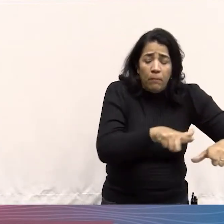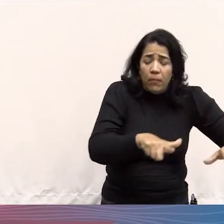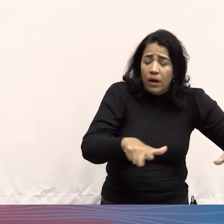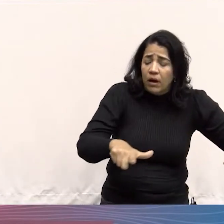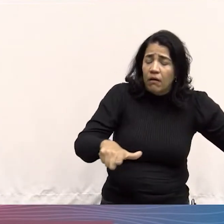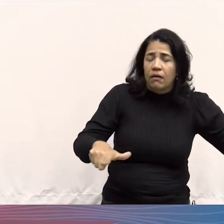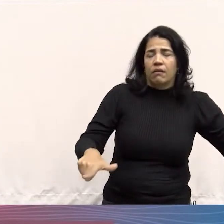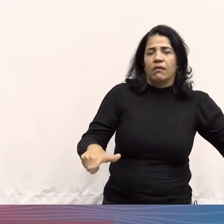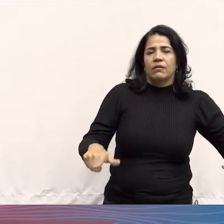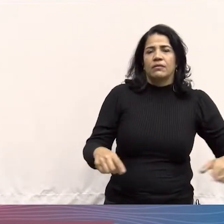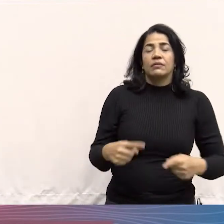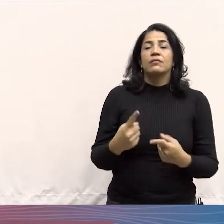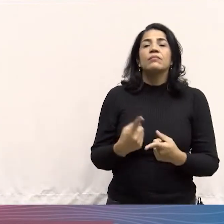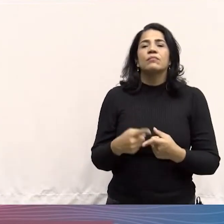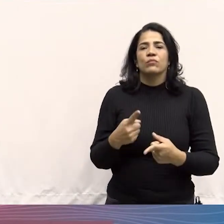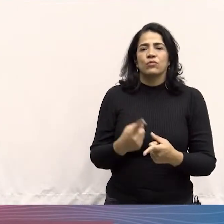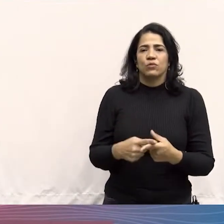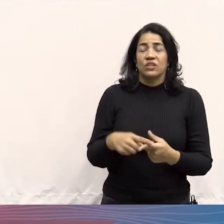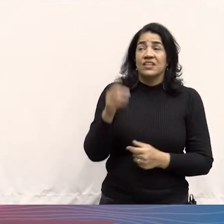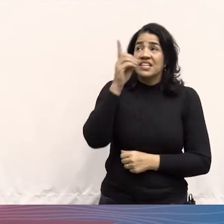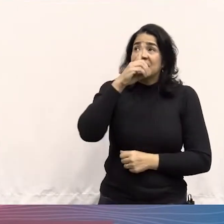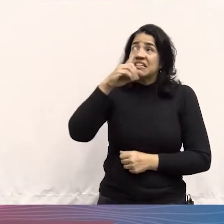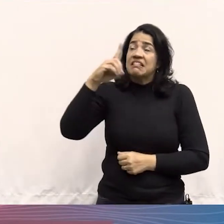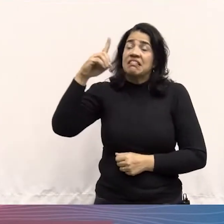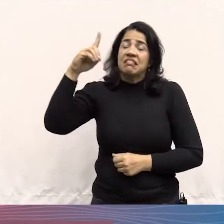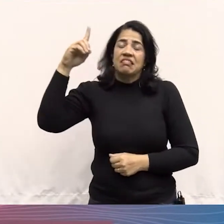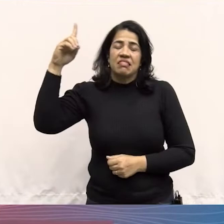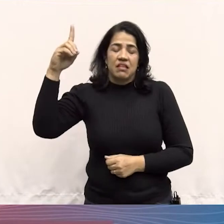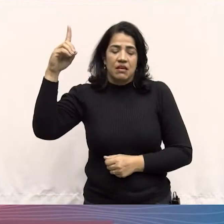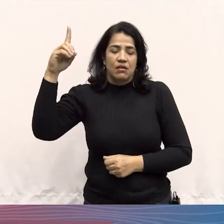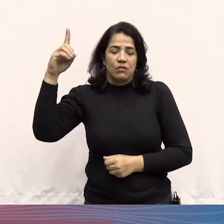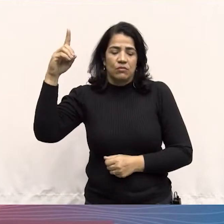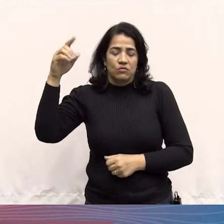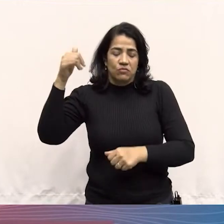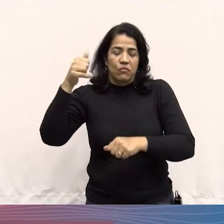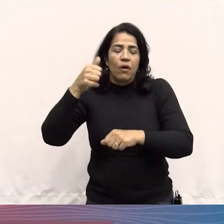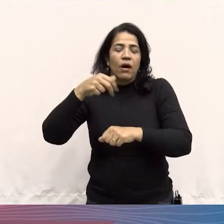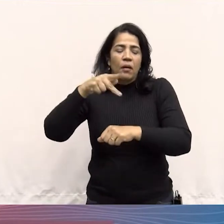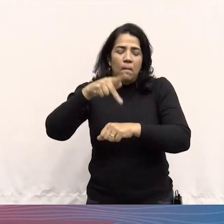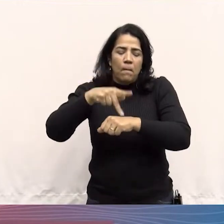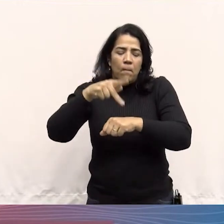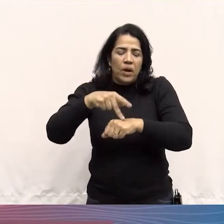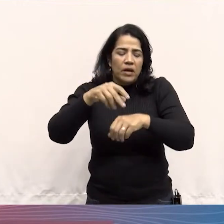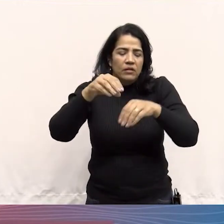porque ele colocará a pedra de remate. Em meio a